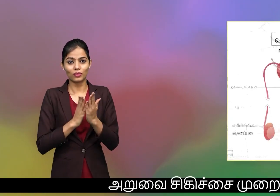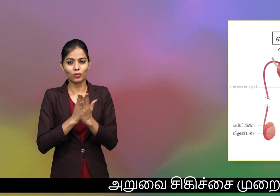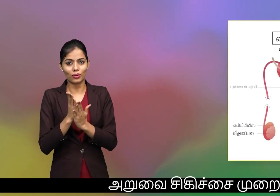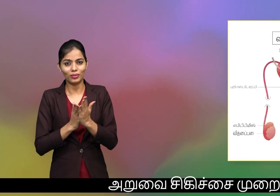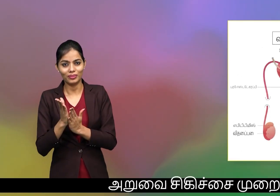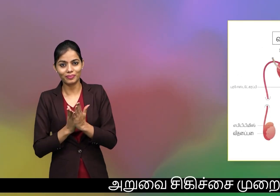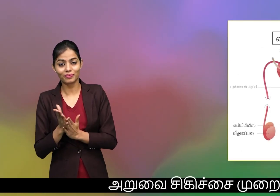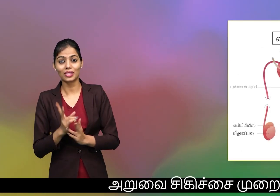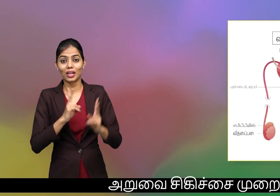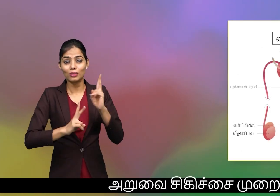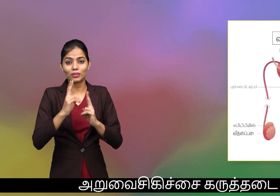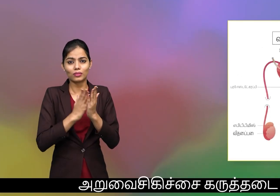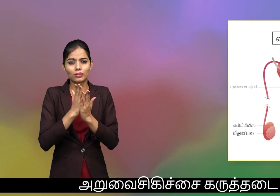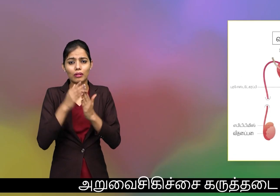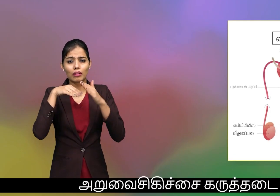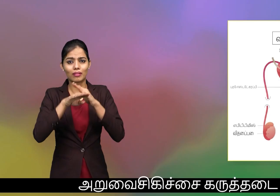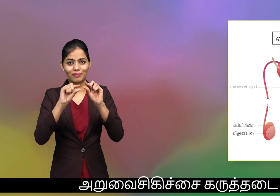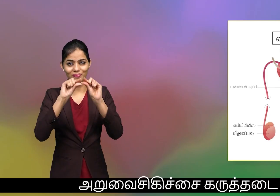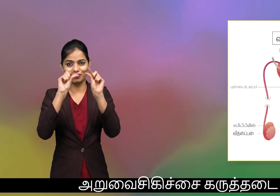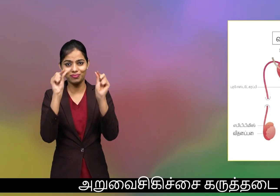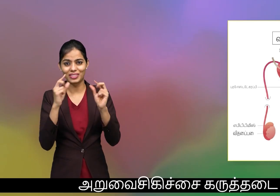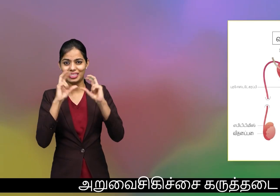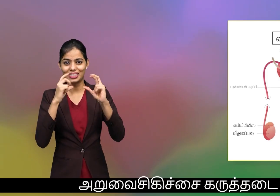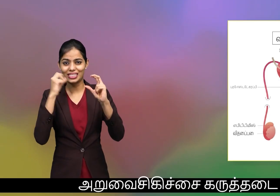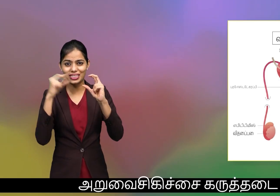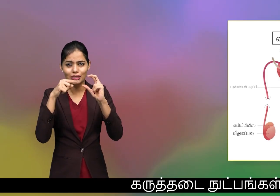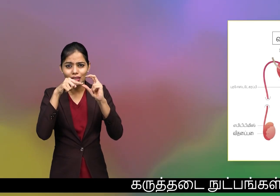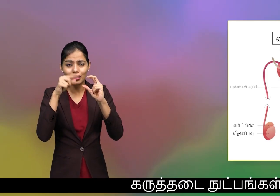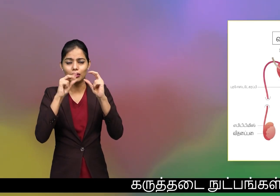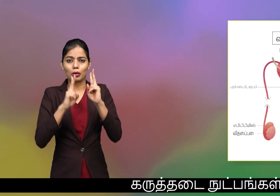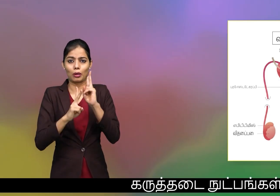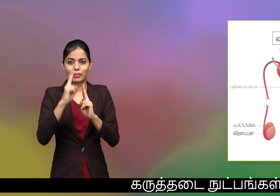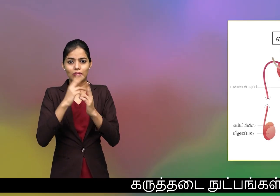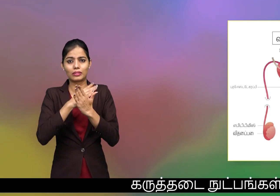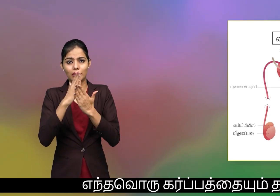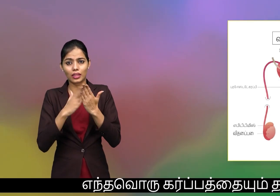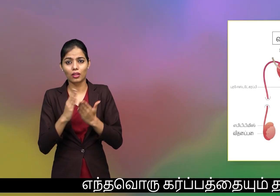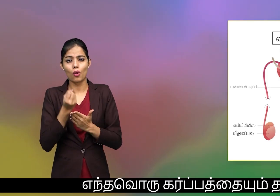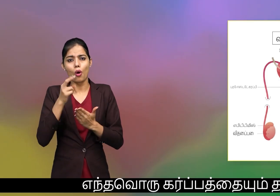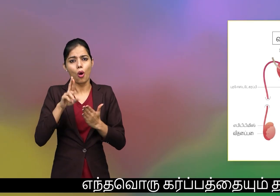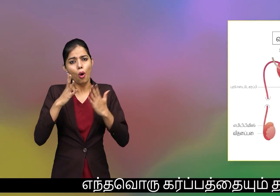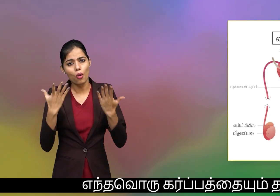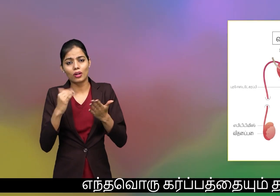அறுவை சிகிச்சை முறைகள். அறுவை சிகிச்சை கருத்தடை அல்லது கருத்தடை நுட்பங்கள் எந்தவொரு கர்ப்பத்தையும்